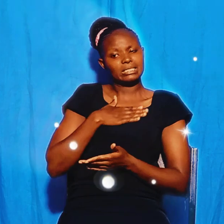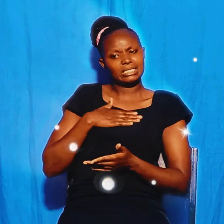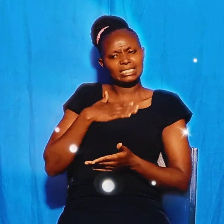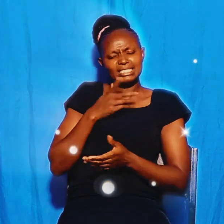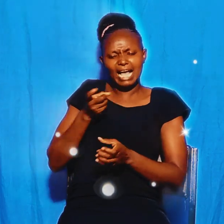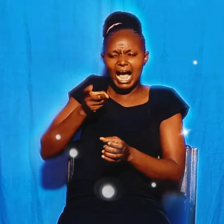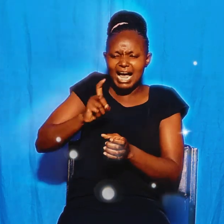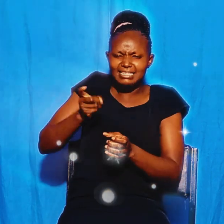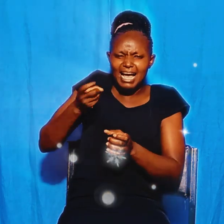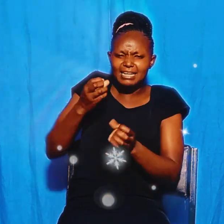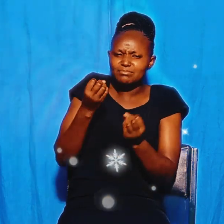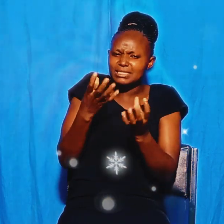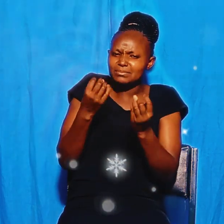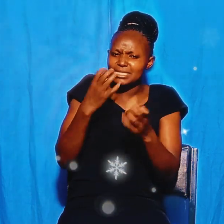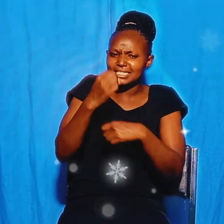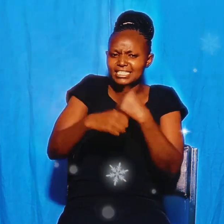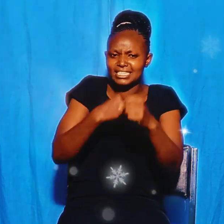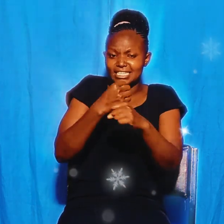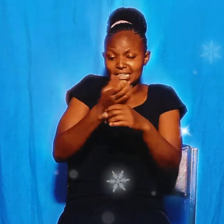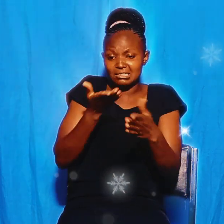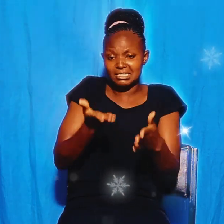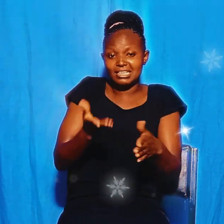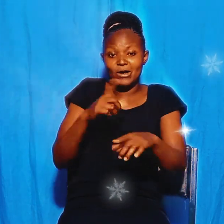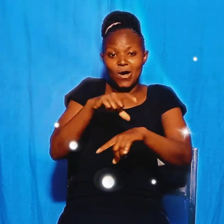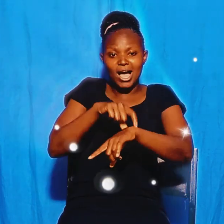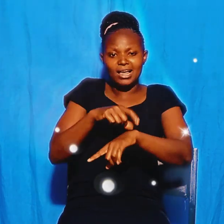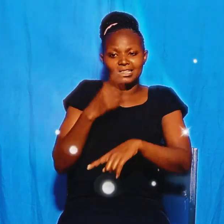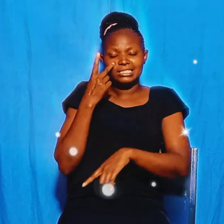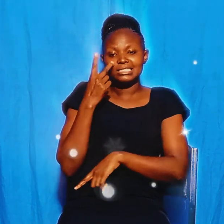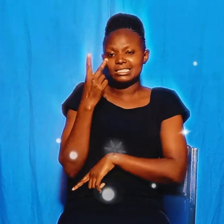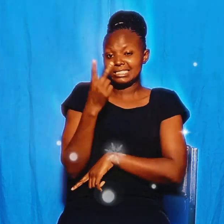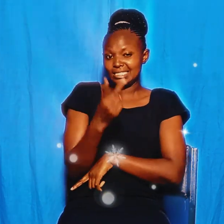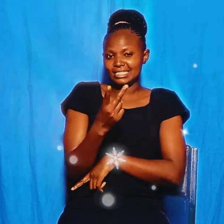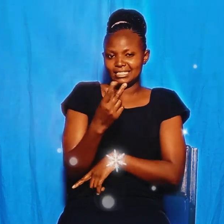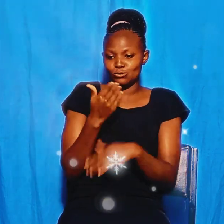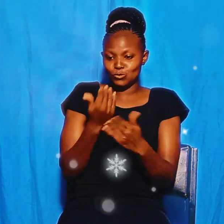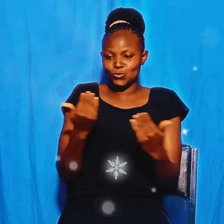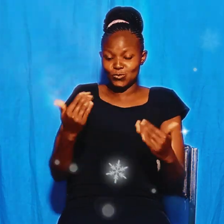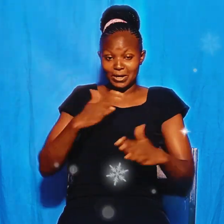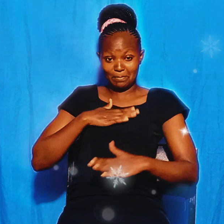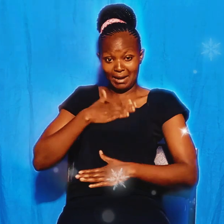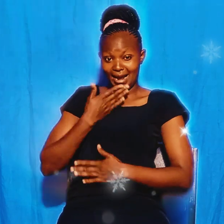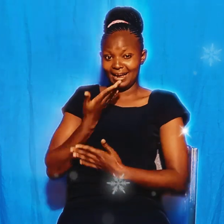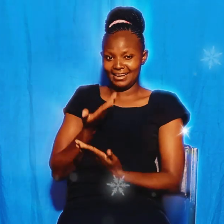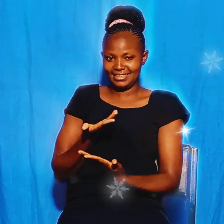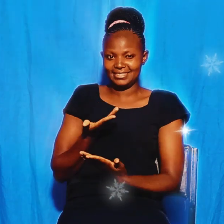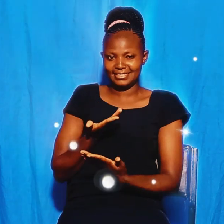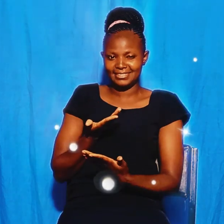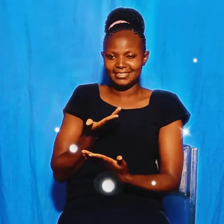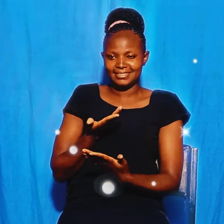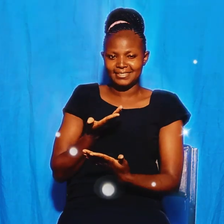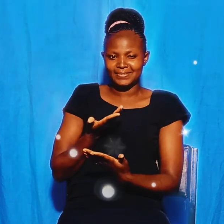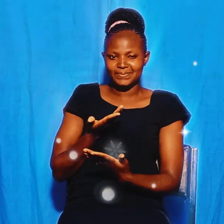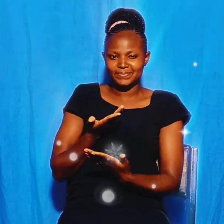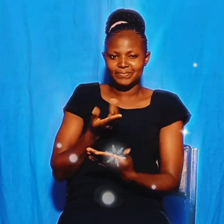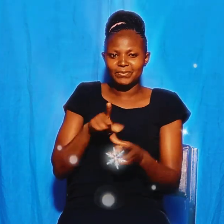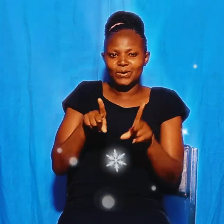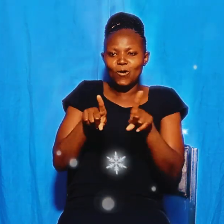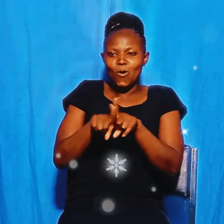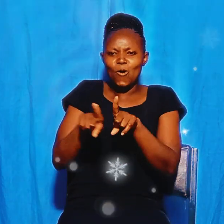tuniani. Mwone yesu kuhuwe mwo. Na mama ende undu